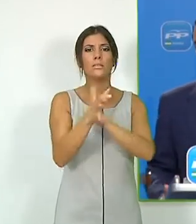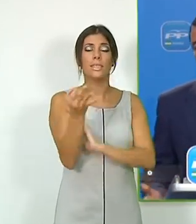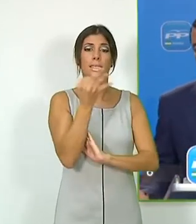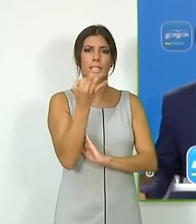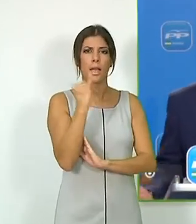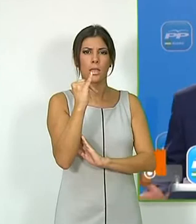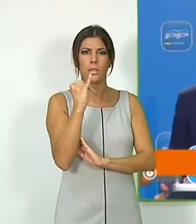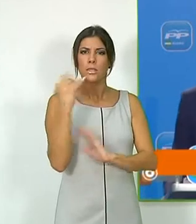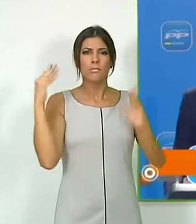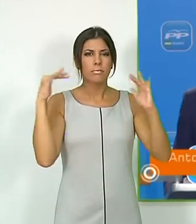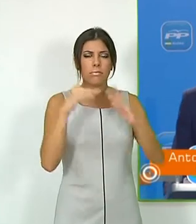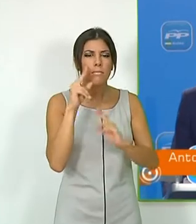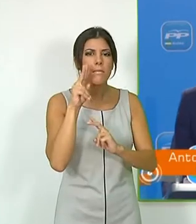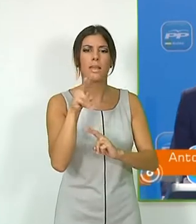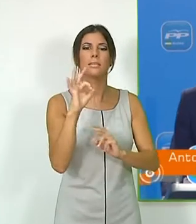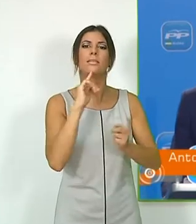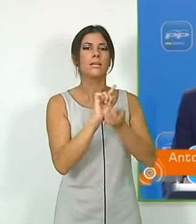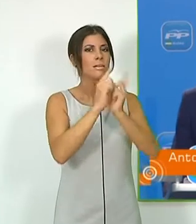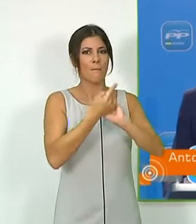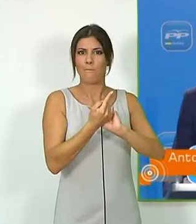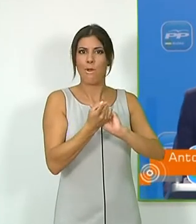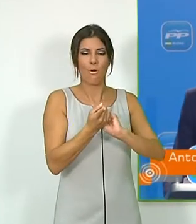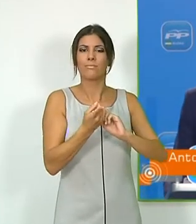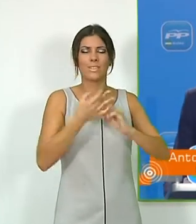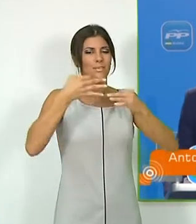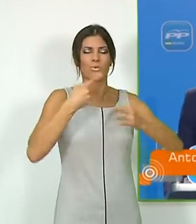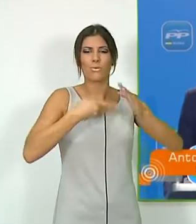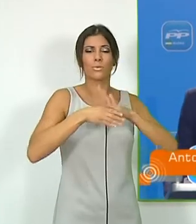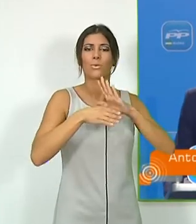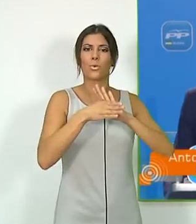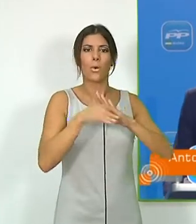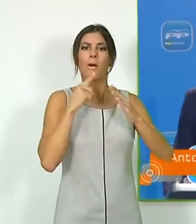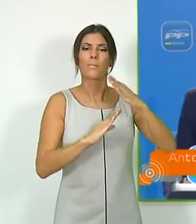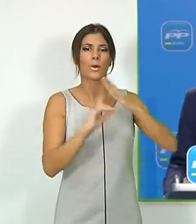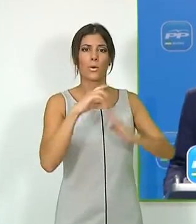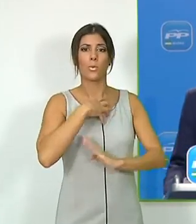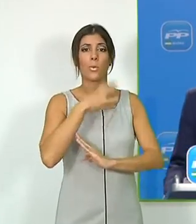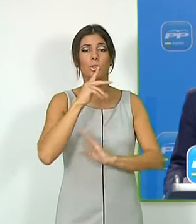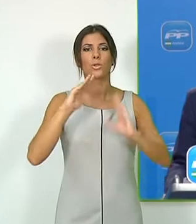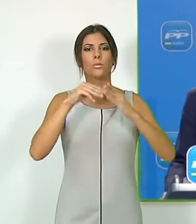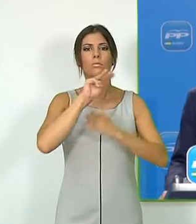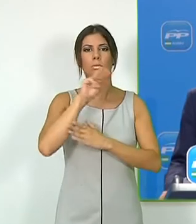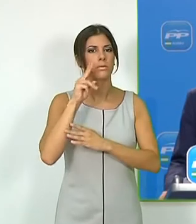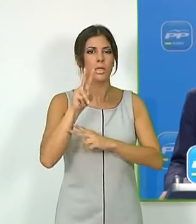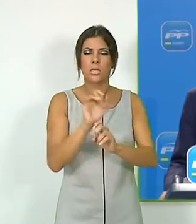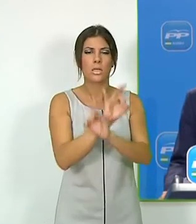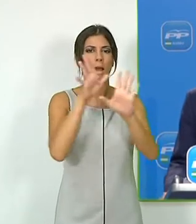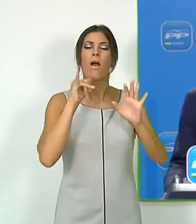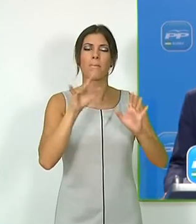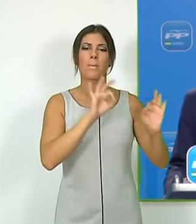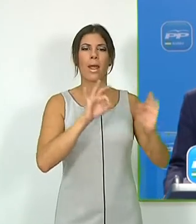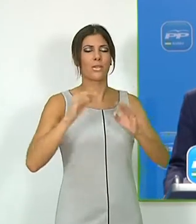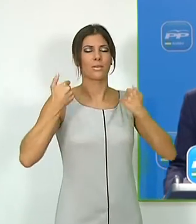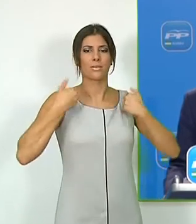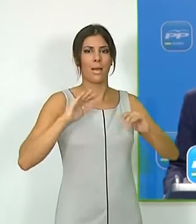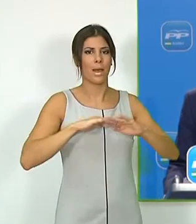que la marea del cambio es imparable en Andalucía y que hoy el Partido Popular es un partido claramente preparado